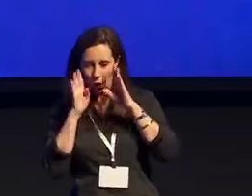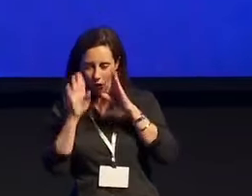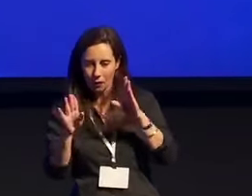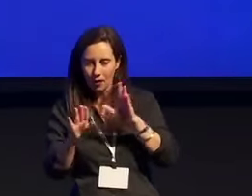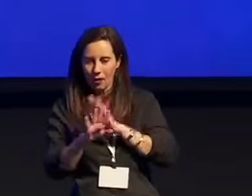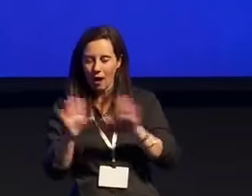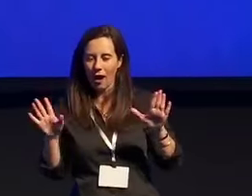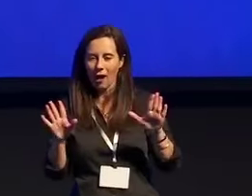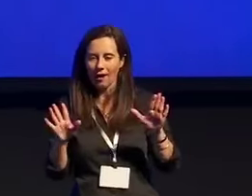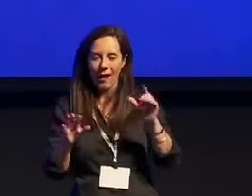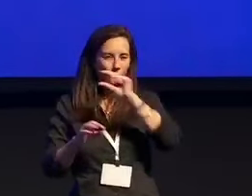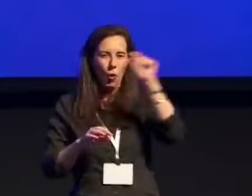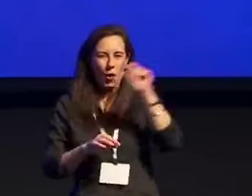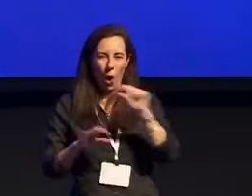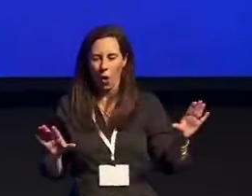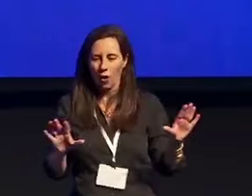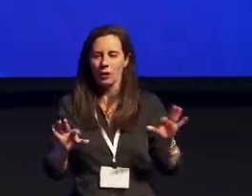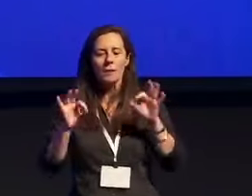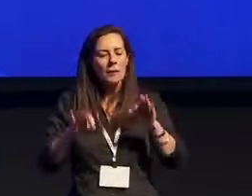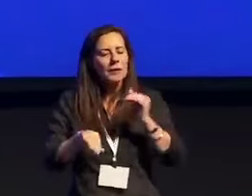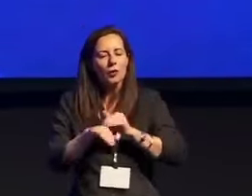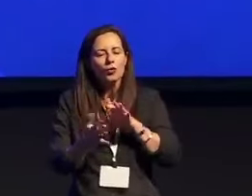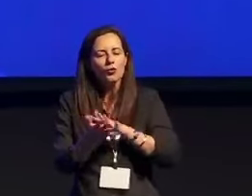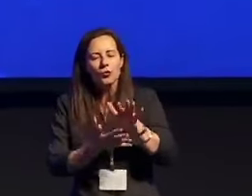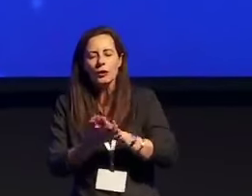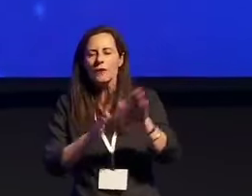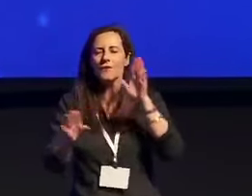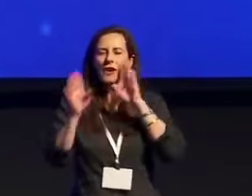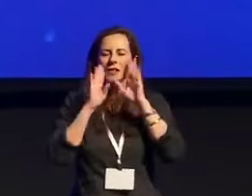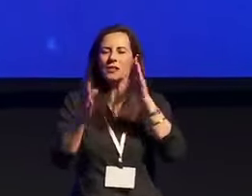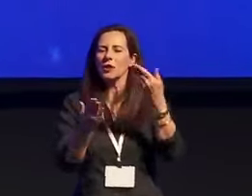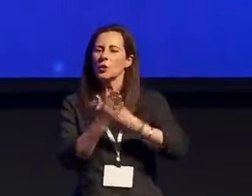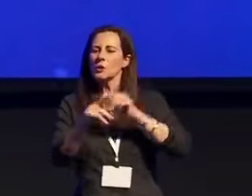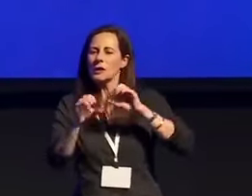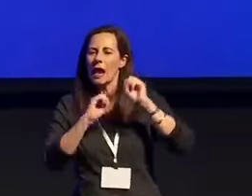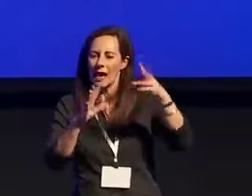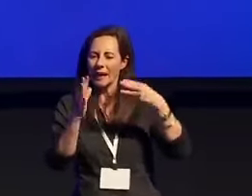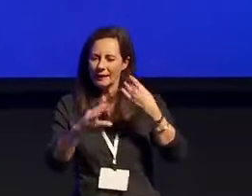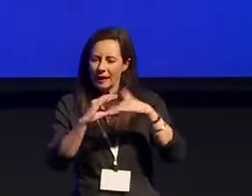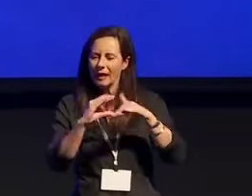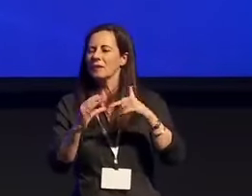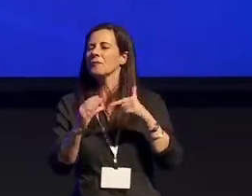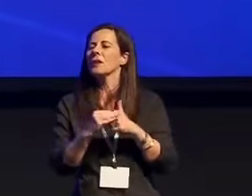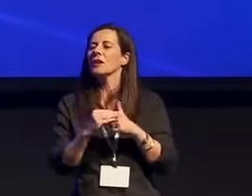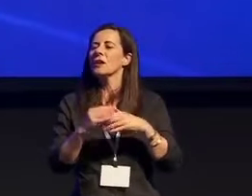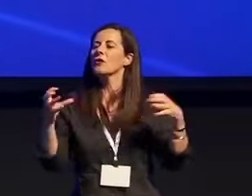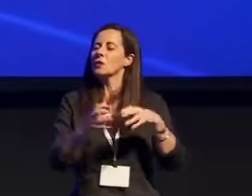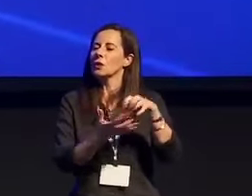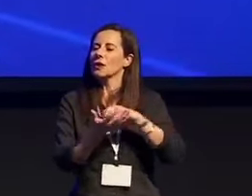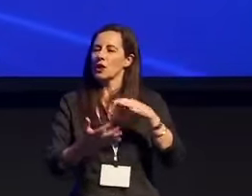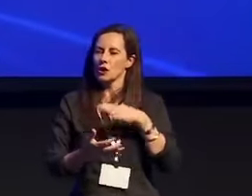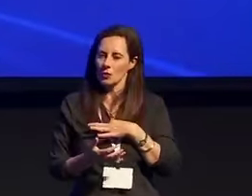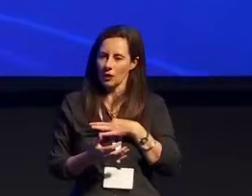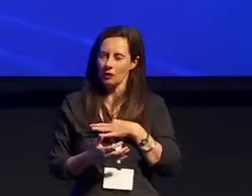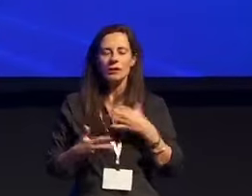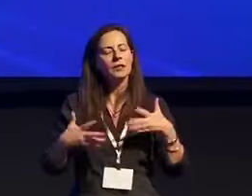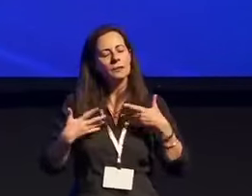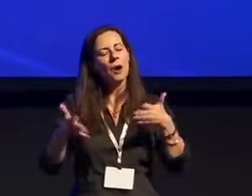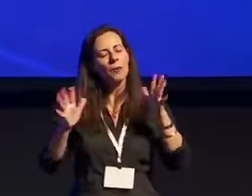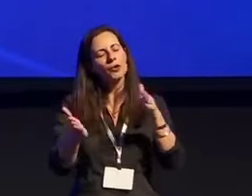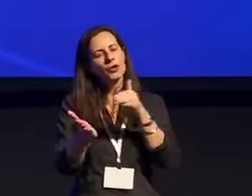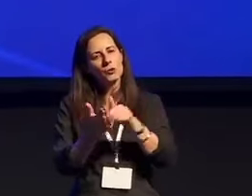רק ההיילייטס. באמת, לעדכונים שוטפים, פייסבוק, ניוזלטר, קבוצות הרכזים שלנו, נשמח